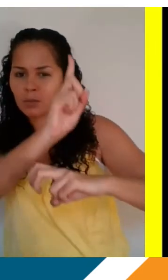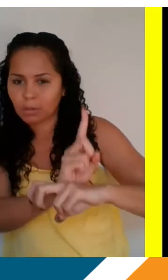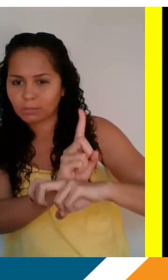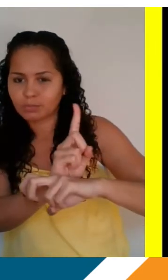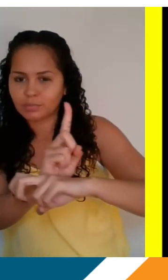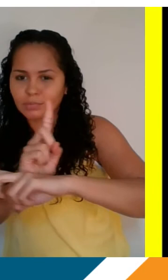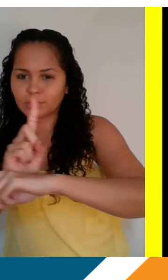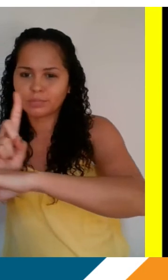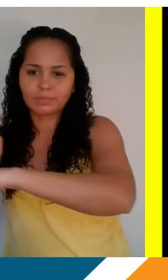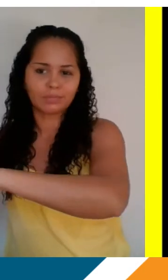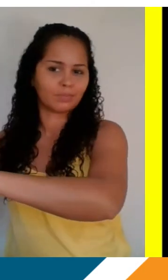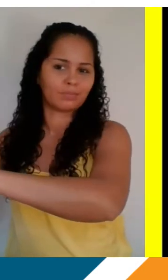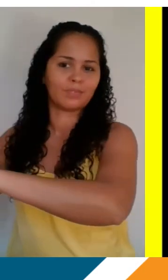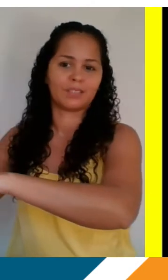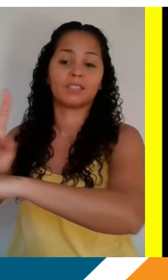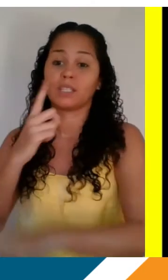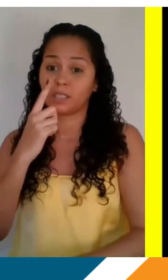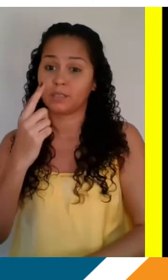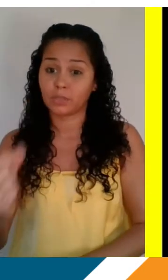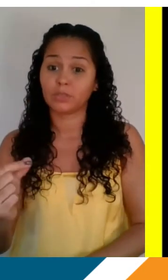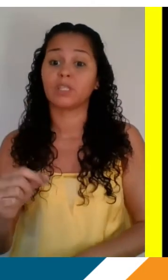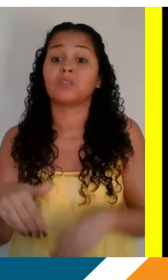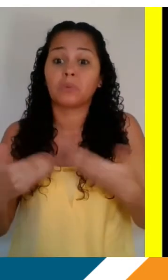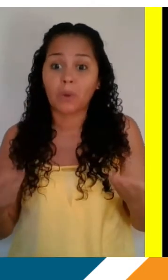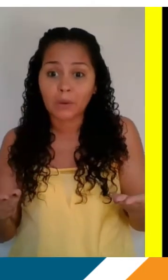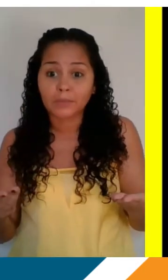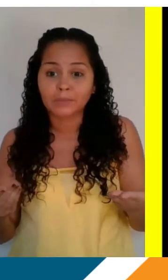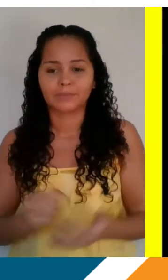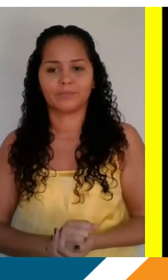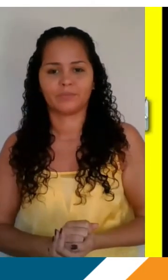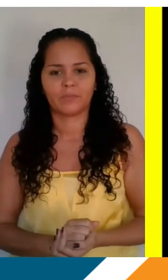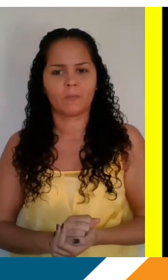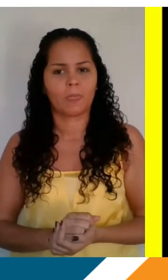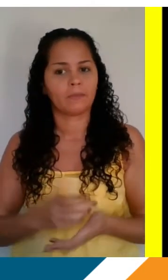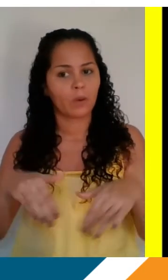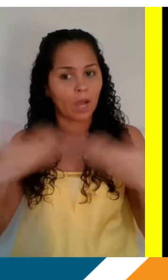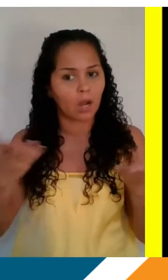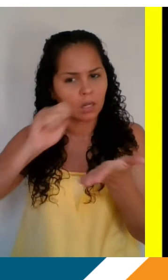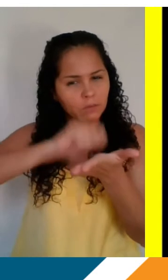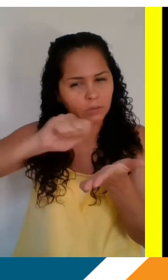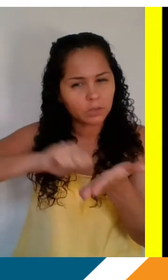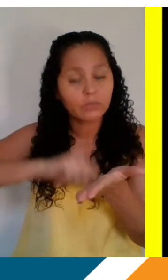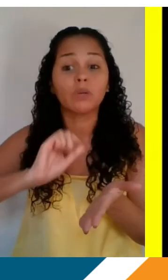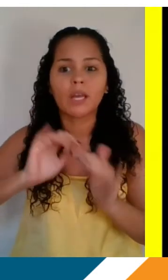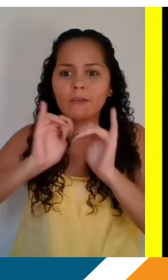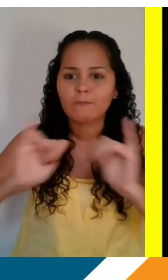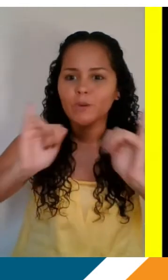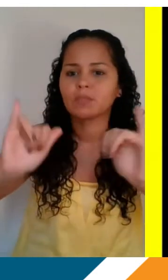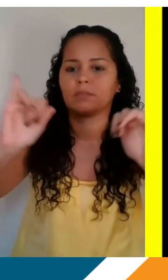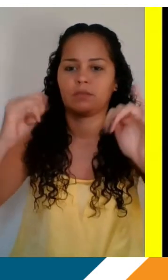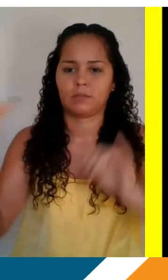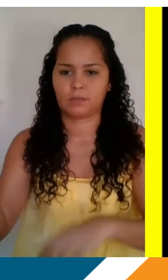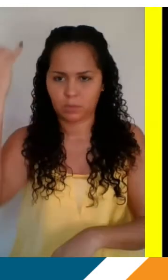deslocar, segundo o mesmo observador, com uma velocidade de... Vamos lá. Vou anotar aqui todas as informações. Então,